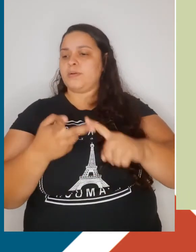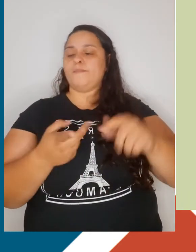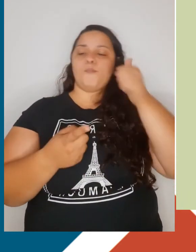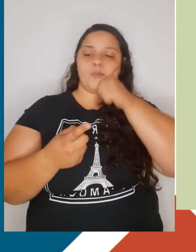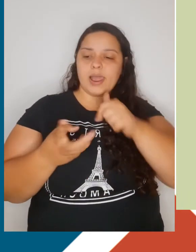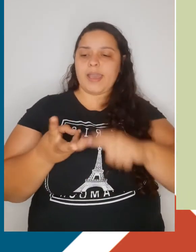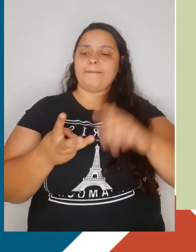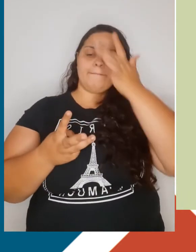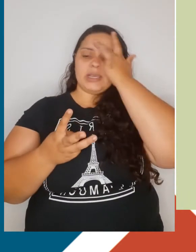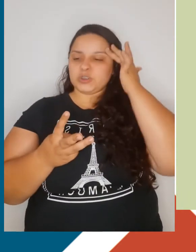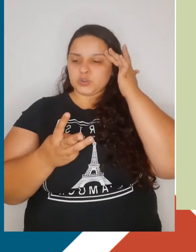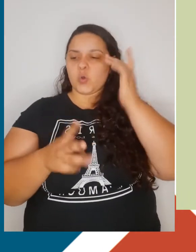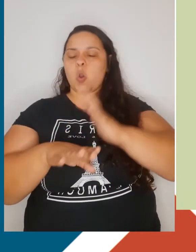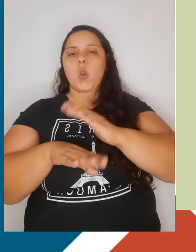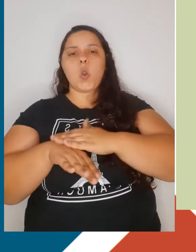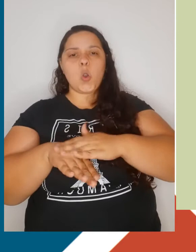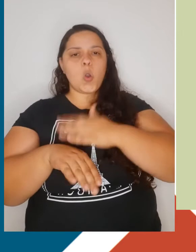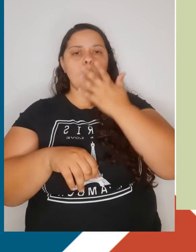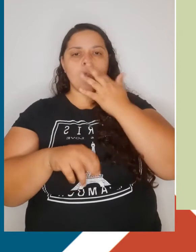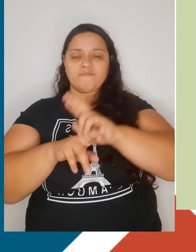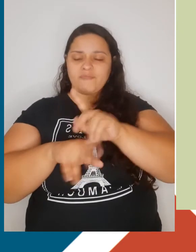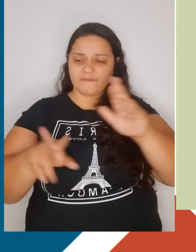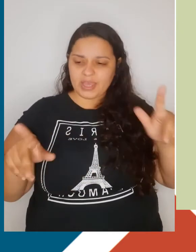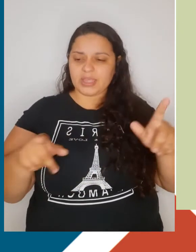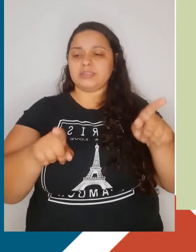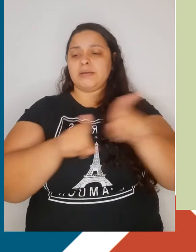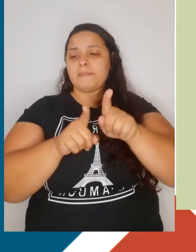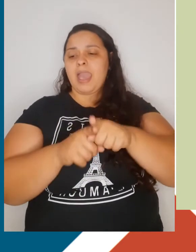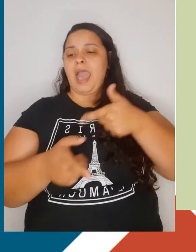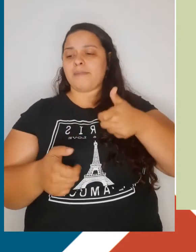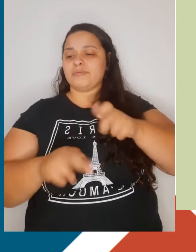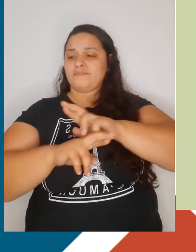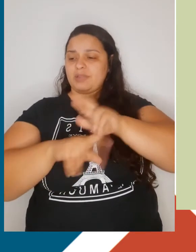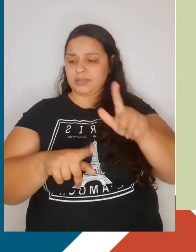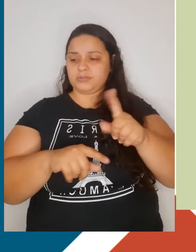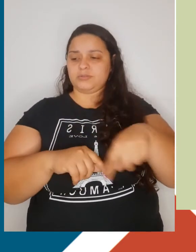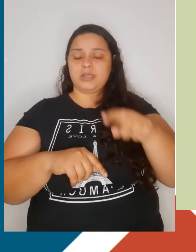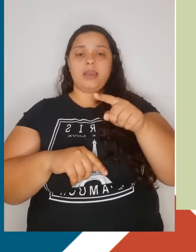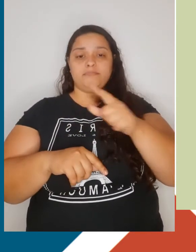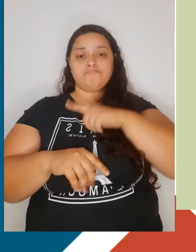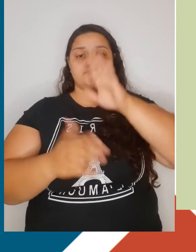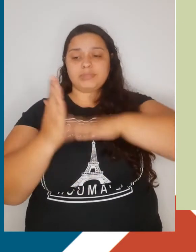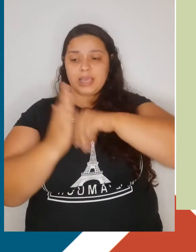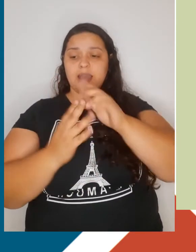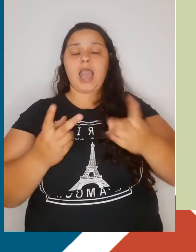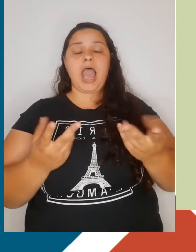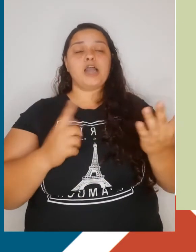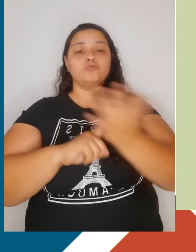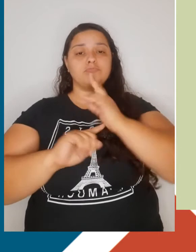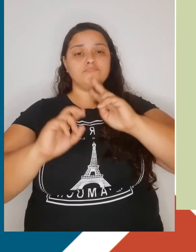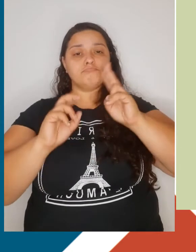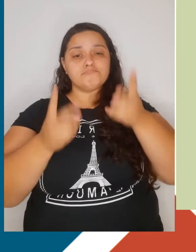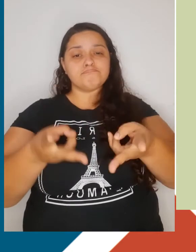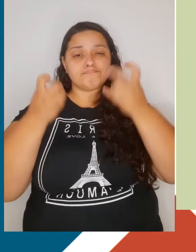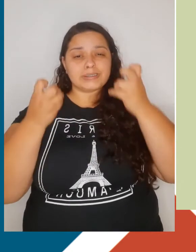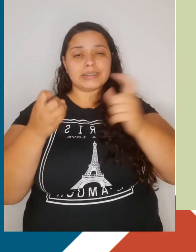de vestimenta, mulheres, pessoas de diferentes cores portando diferentes tipos de armas. O quadro de Juan Gorman nos